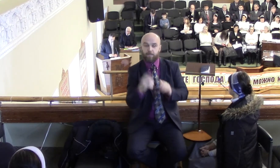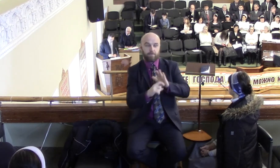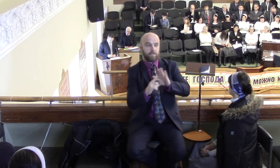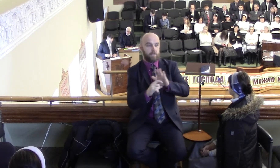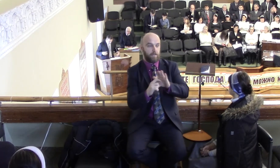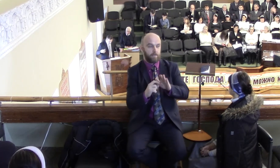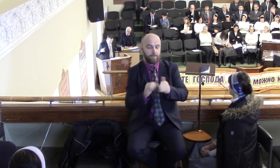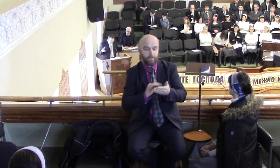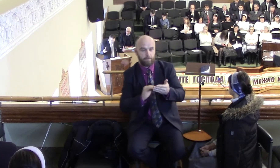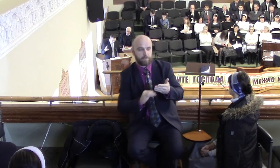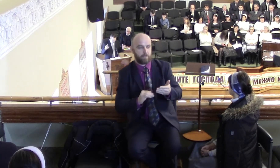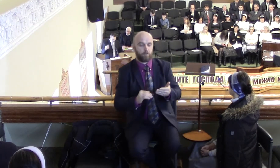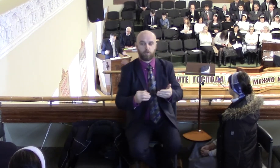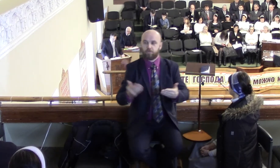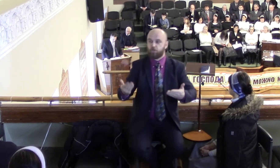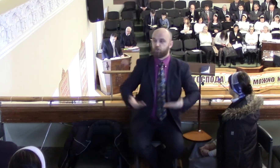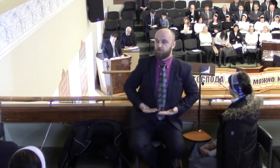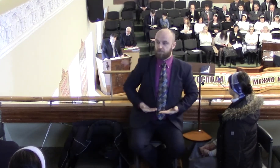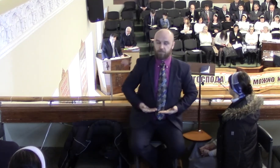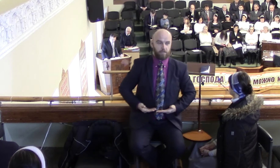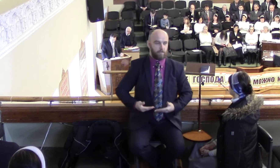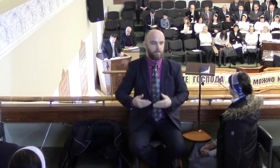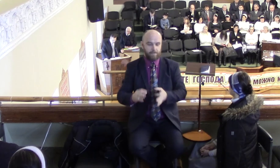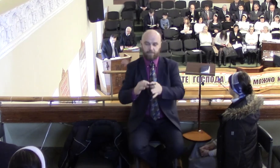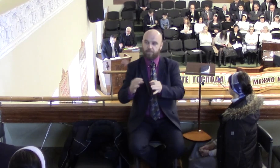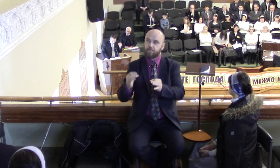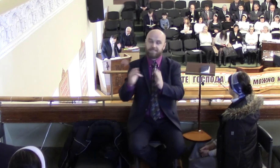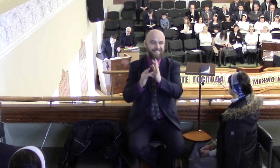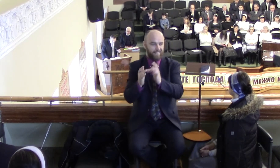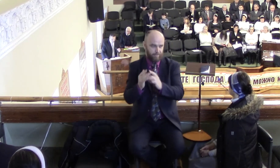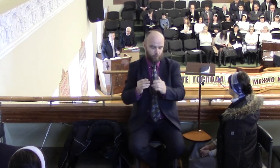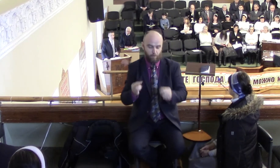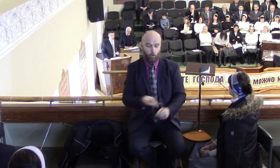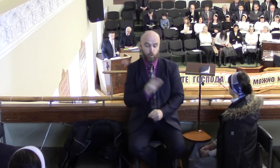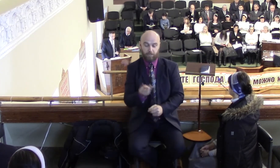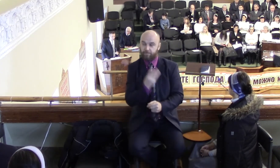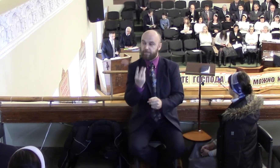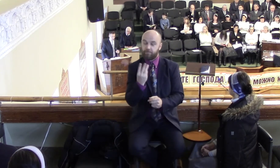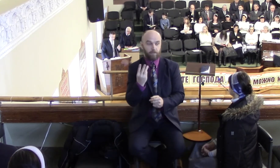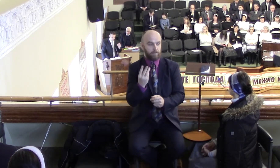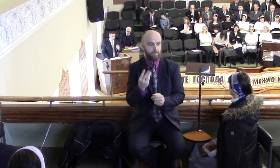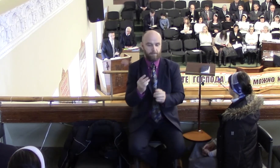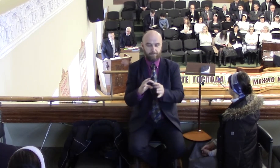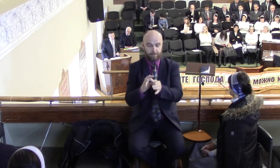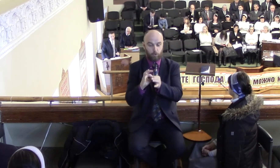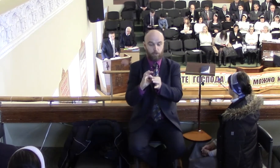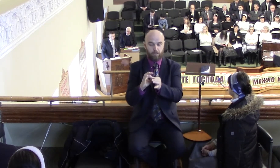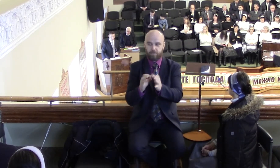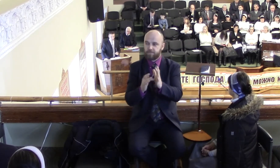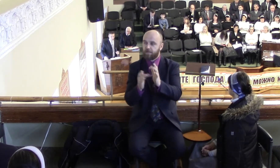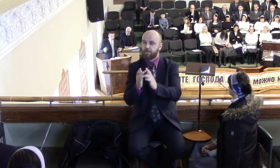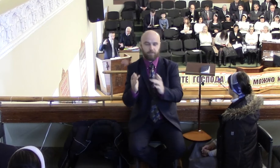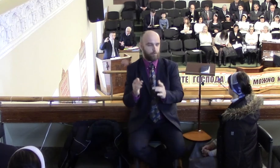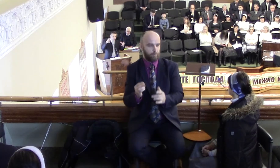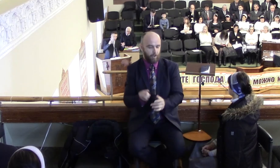прочитали. Это жизнь со Христом. Оживотворил со Христом. Вот ключевая